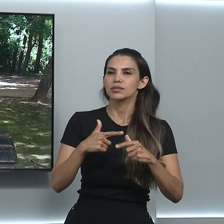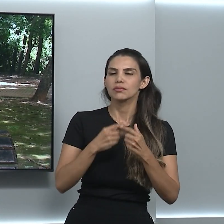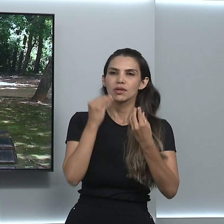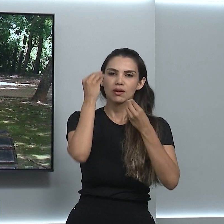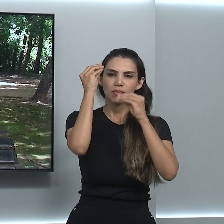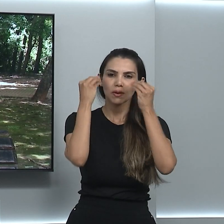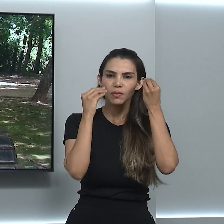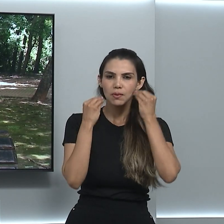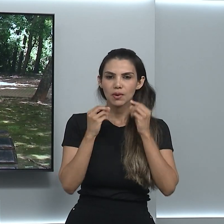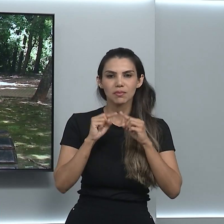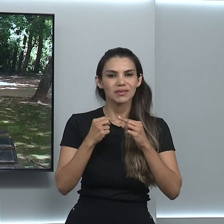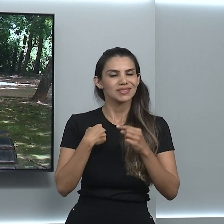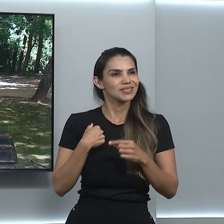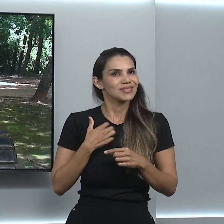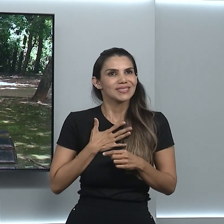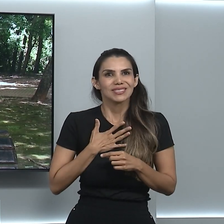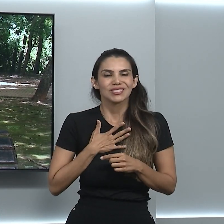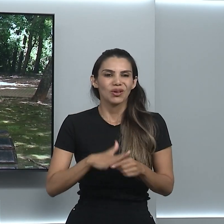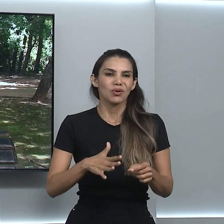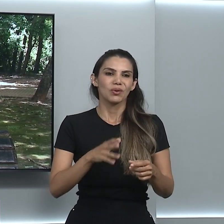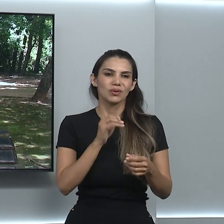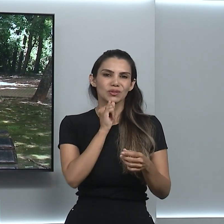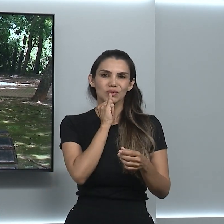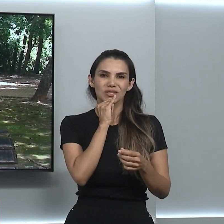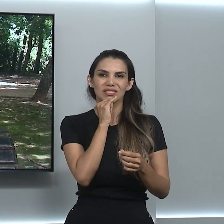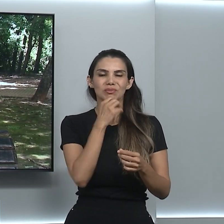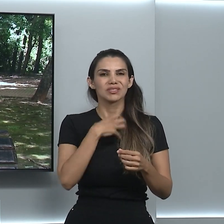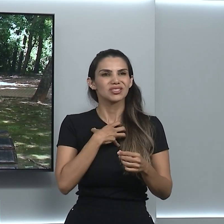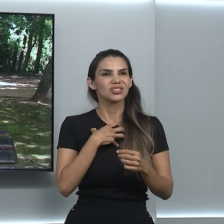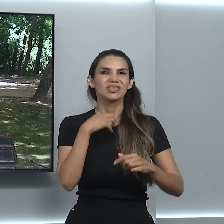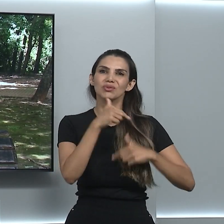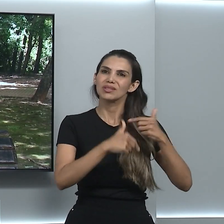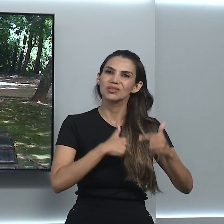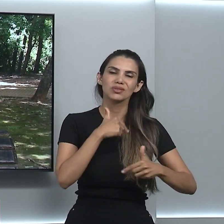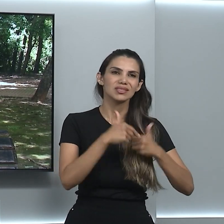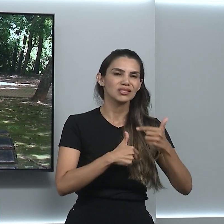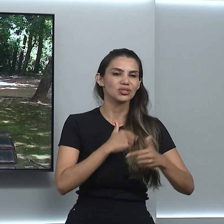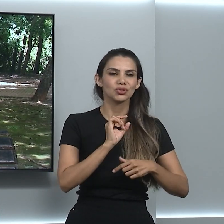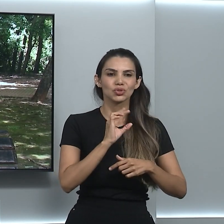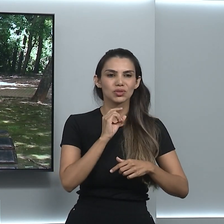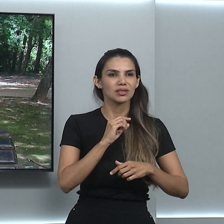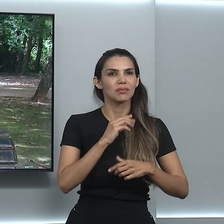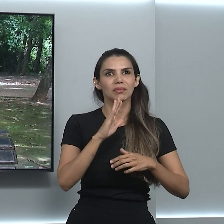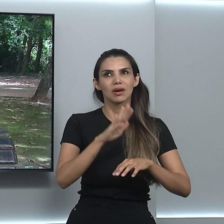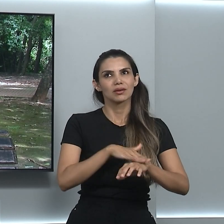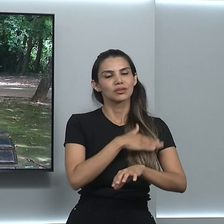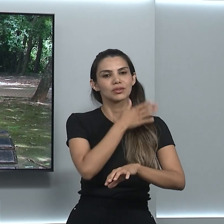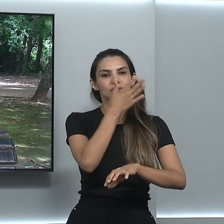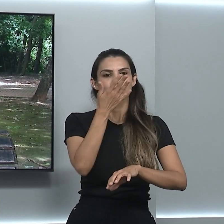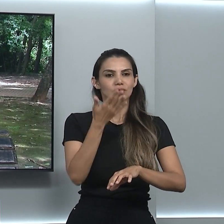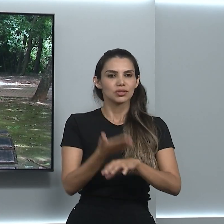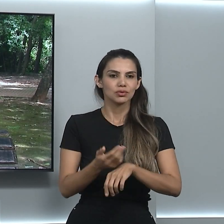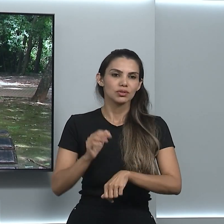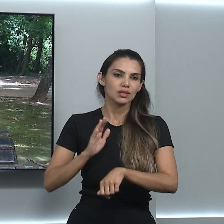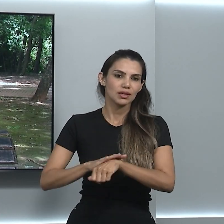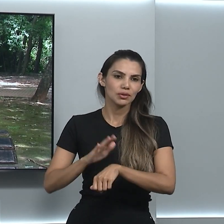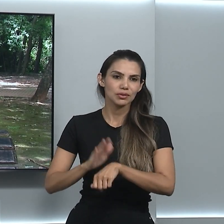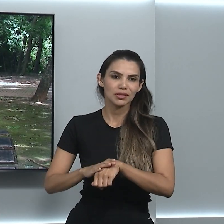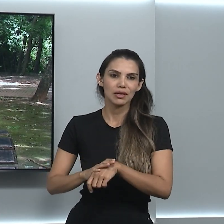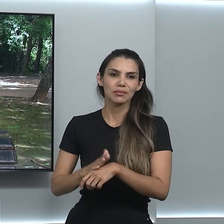mas eu não gosto de sentir que a minha vida está sendo sugada e que eu estou sendo constantemente explorada. Eu não tenho tempo para os meus